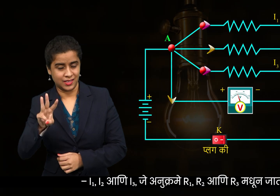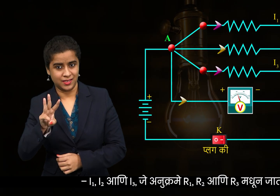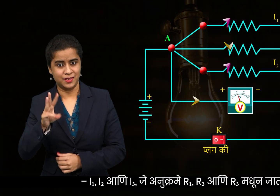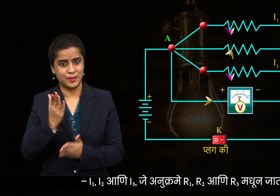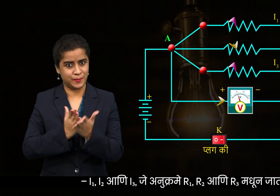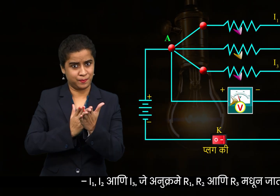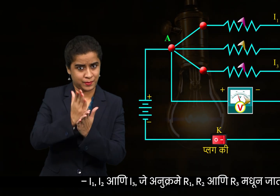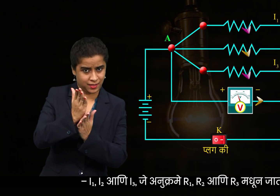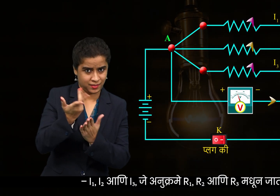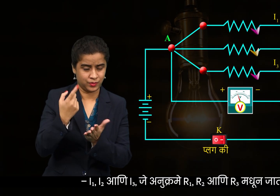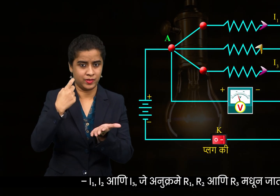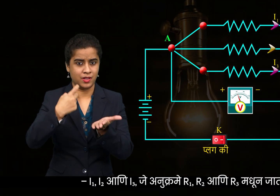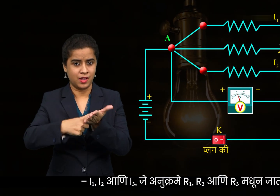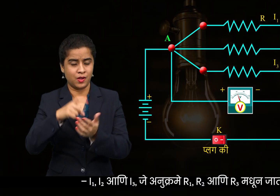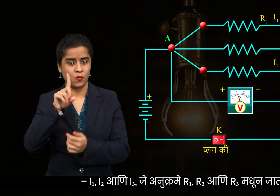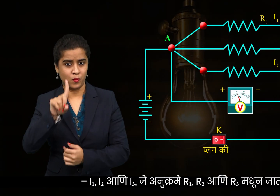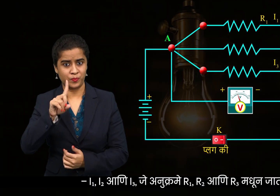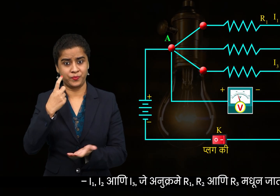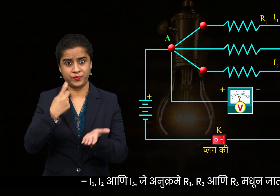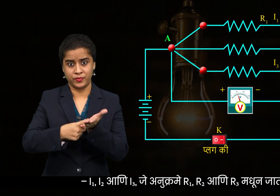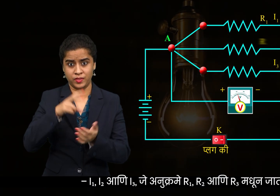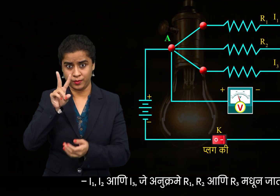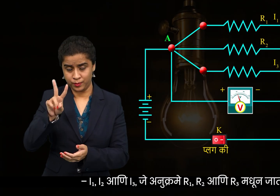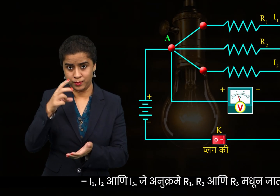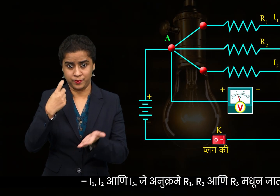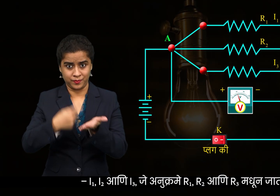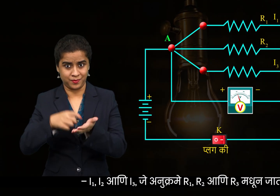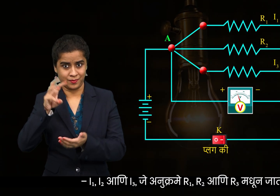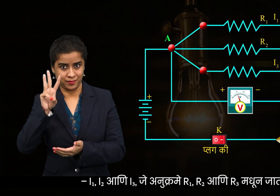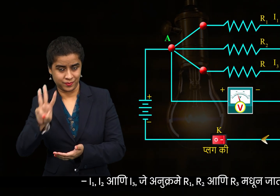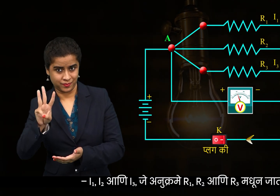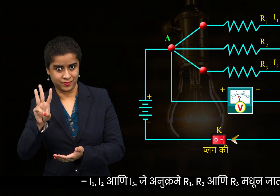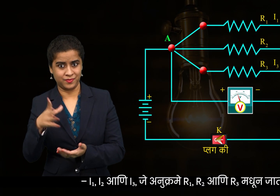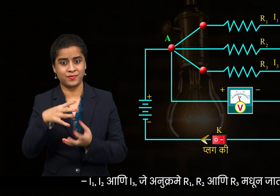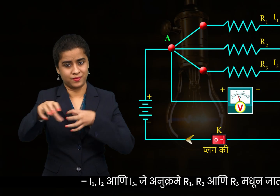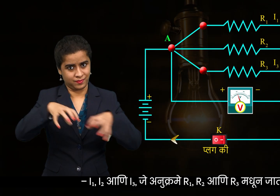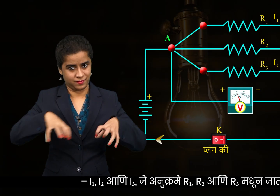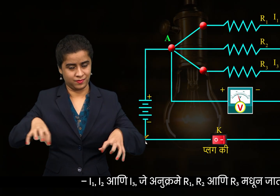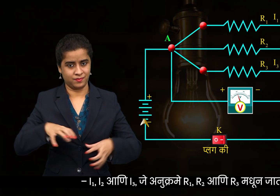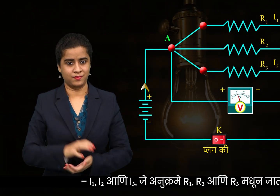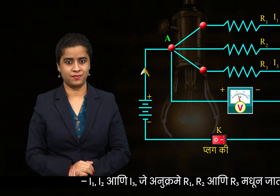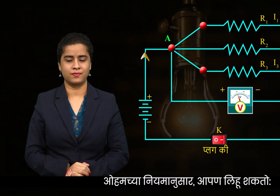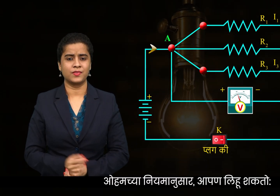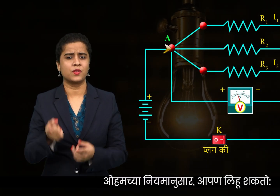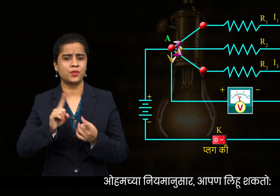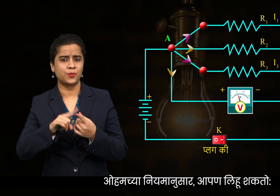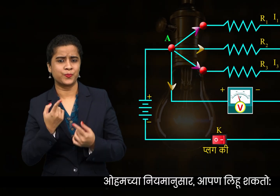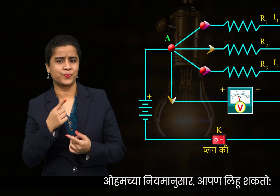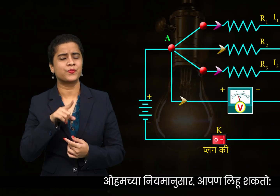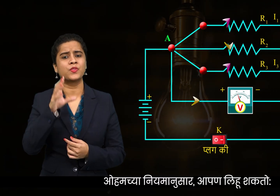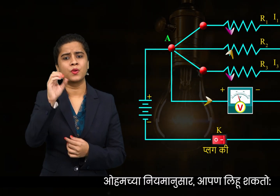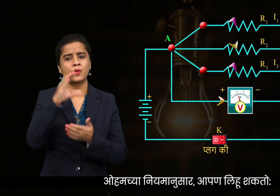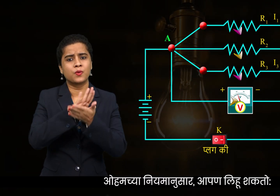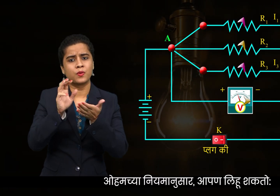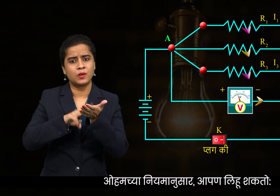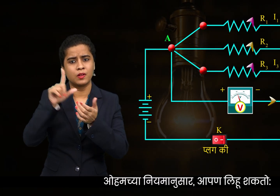-I1, I2 आणि I3 जे अनुक्रमे R1, R2 आणि R3 मधून जातात. ओहमच्या